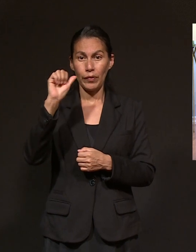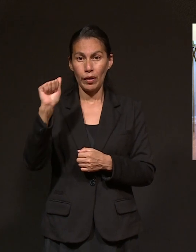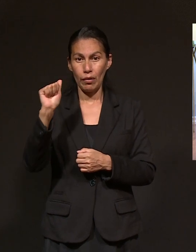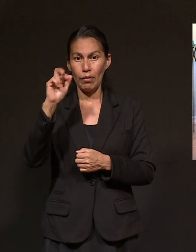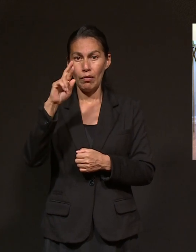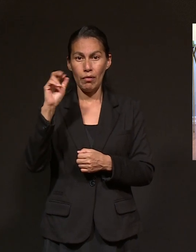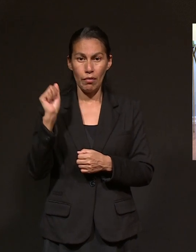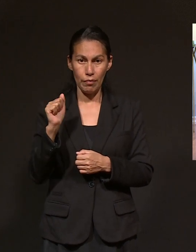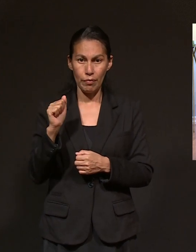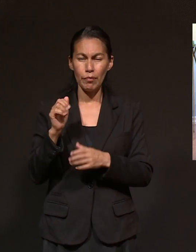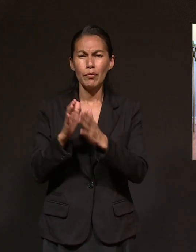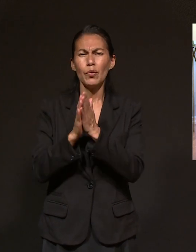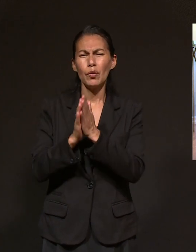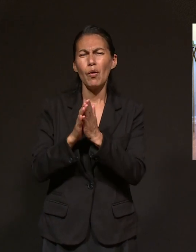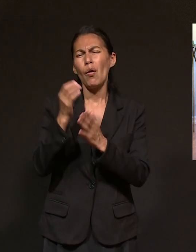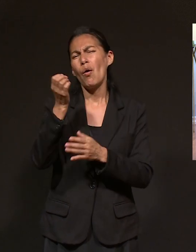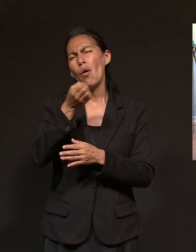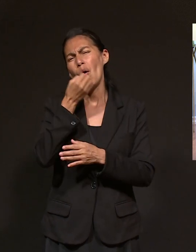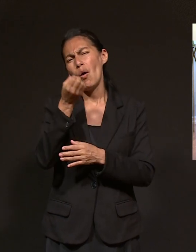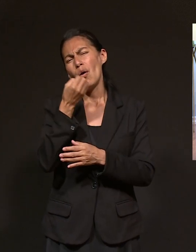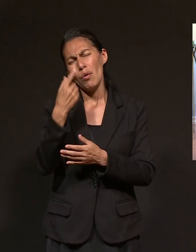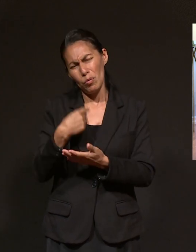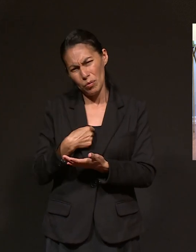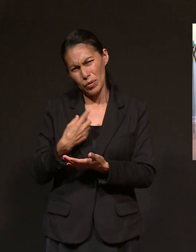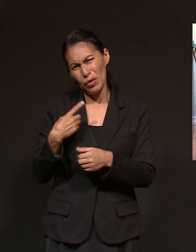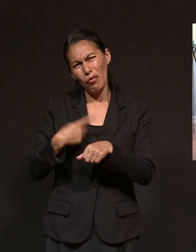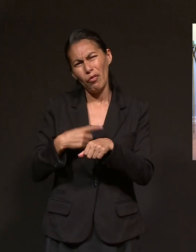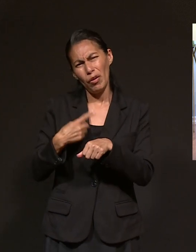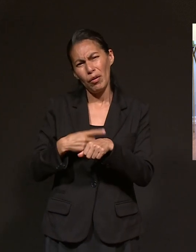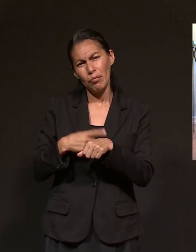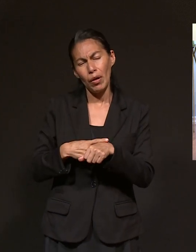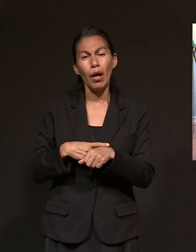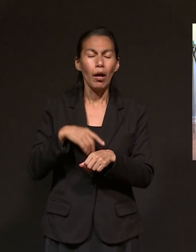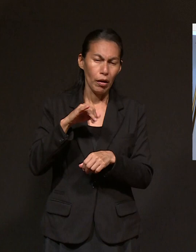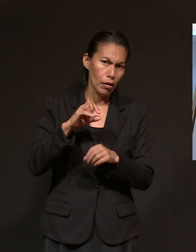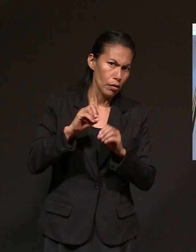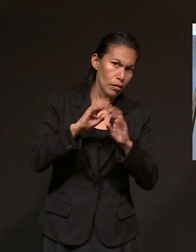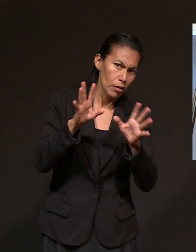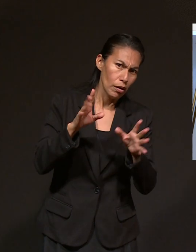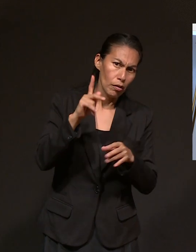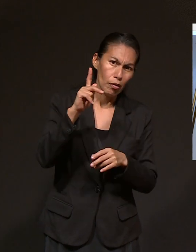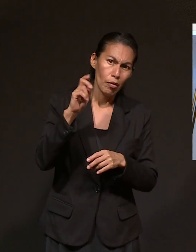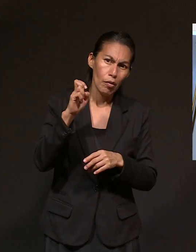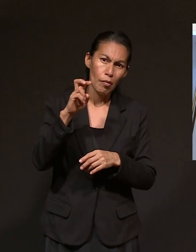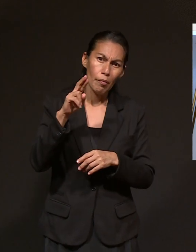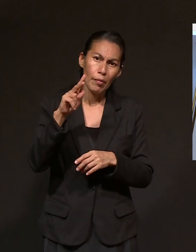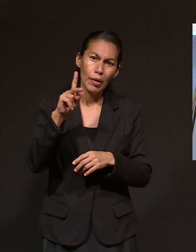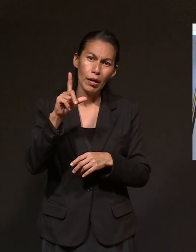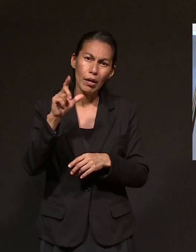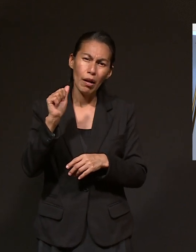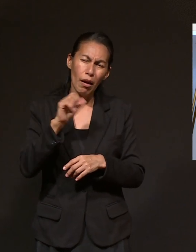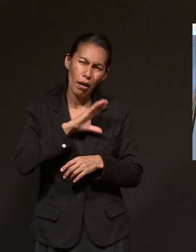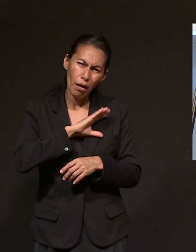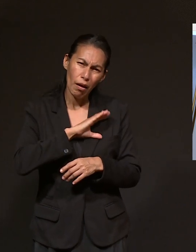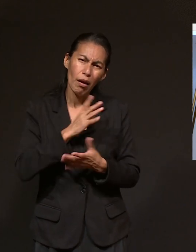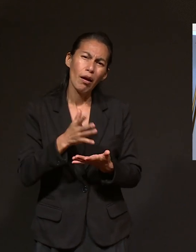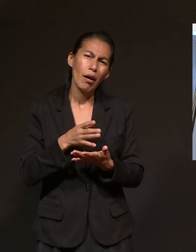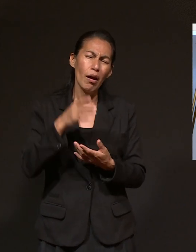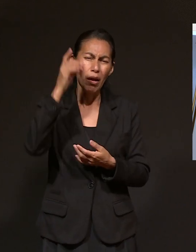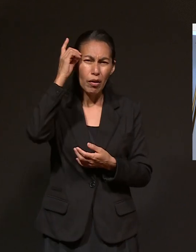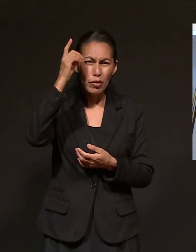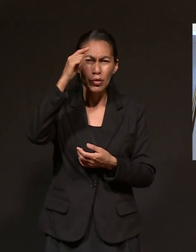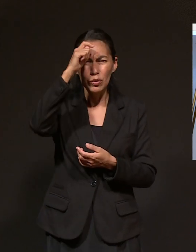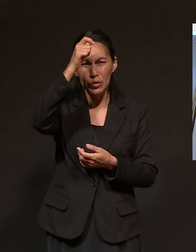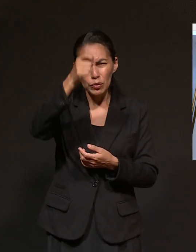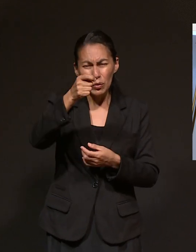Perla Ara Pido oración por mí, estoy enferma Perlita Estaremos orando por